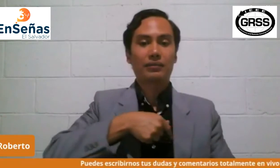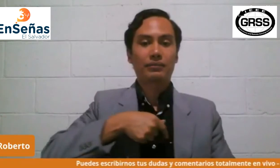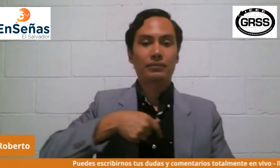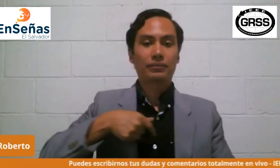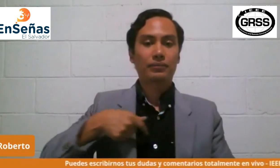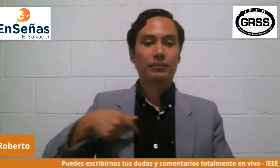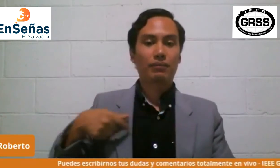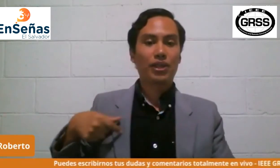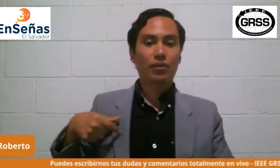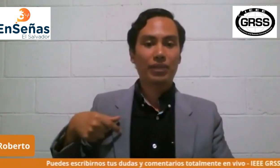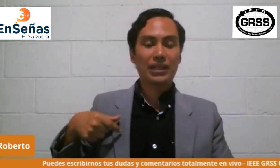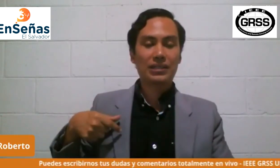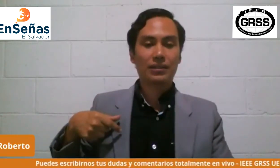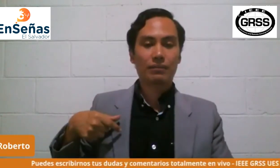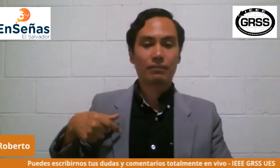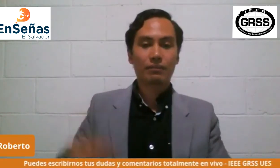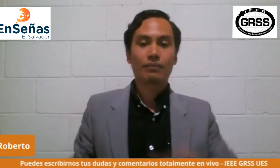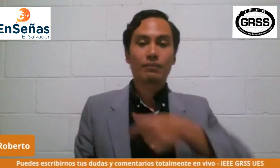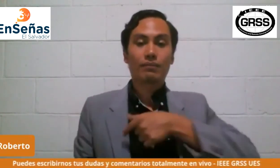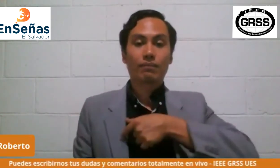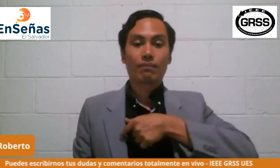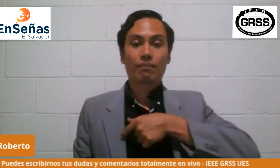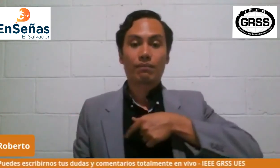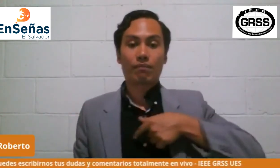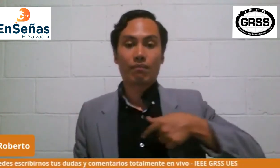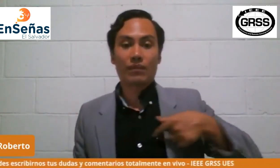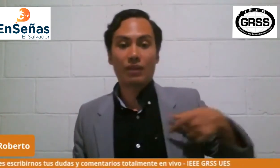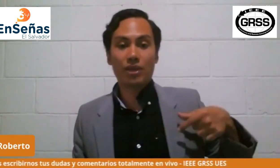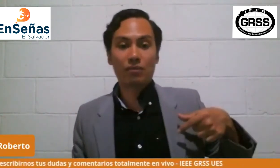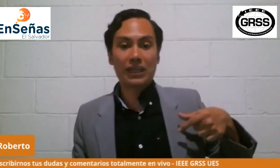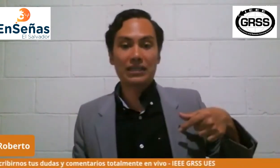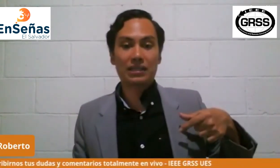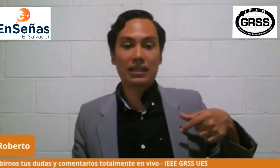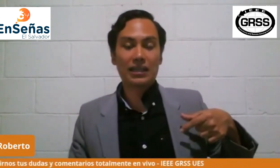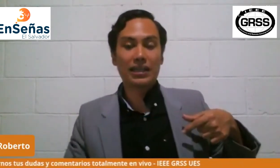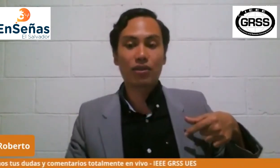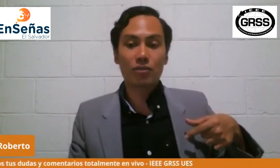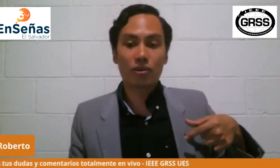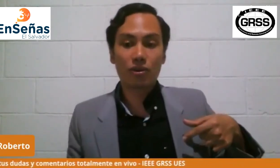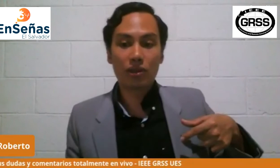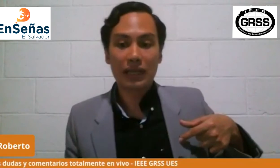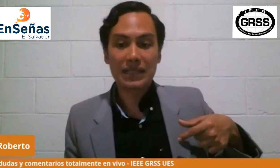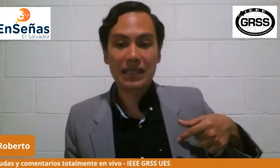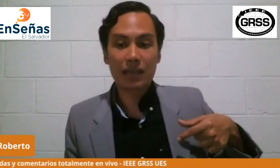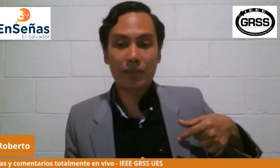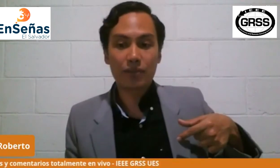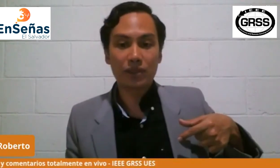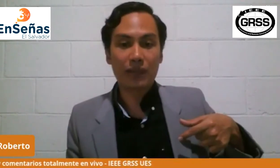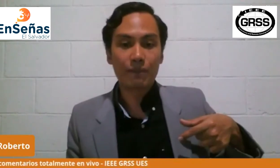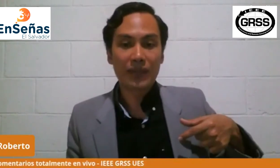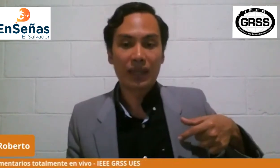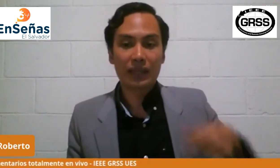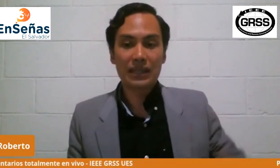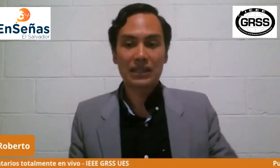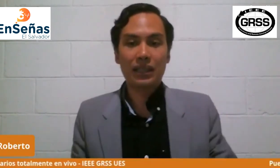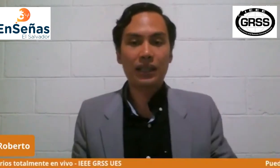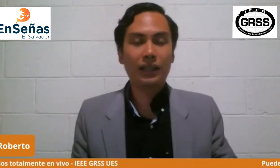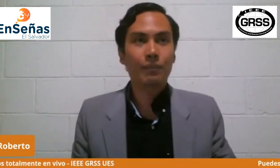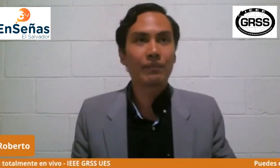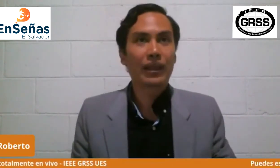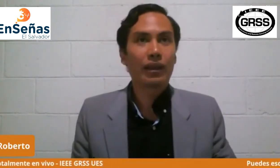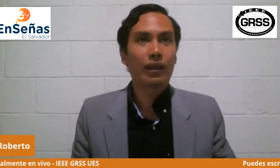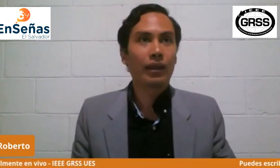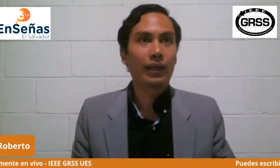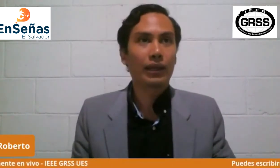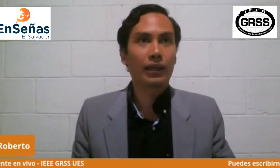acá. Mi nombre es. Mi nombre es. Y aquí como hacía la pregunta, que si